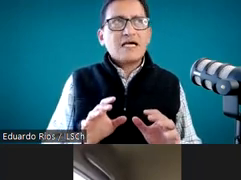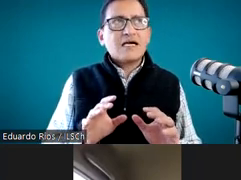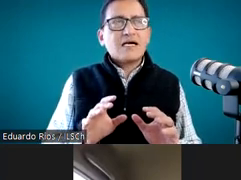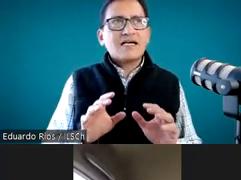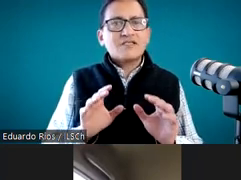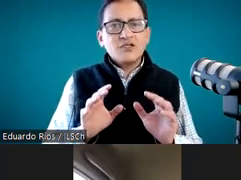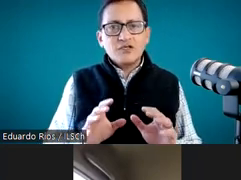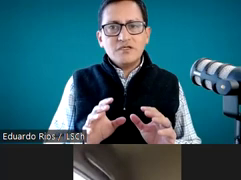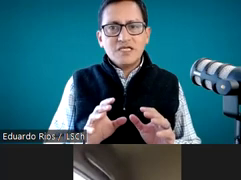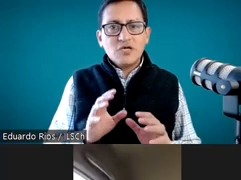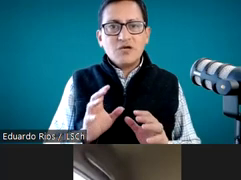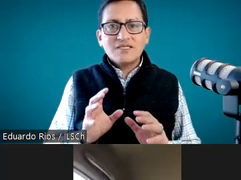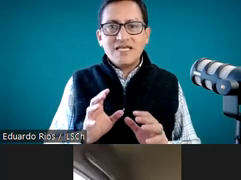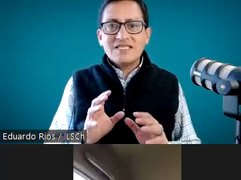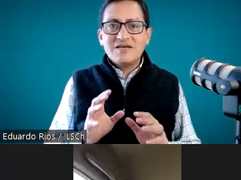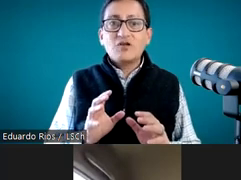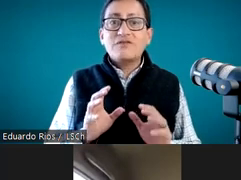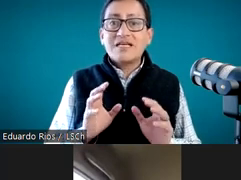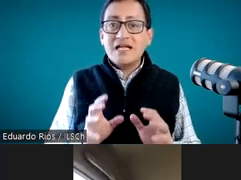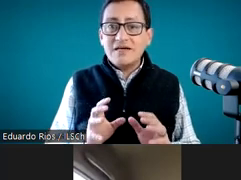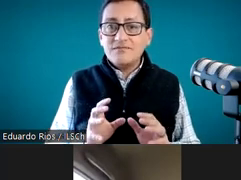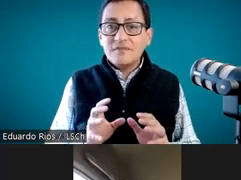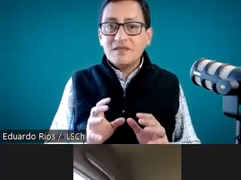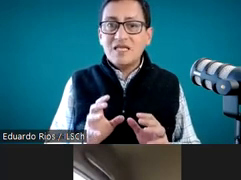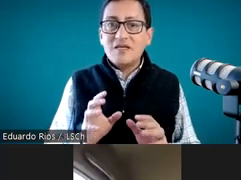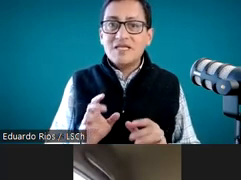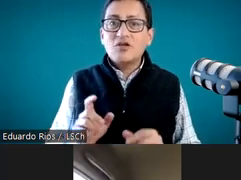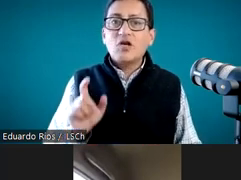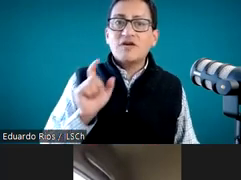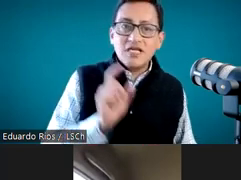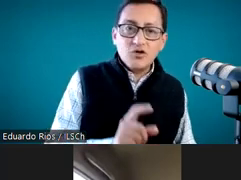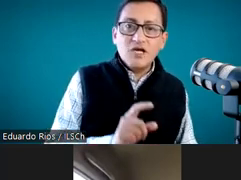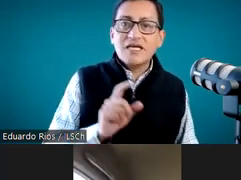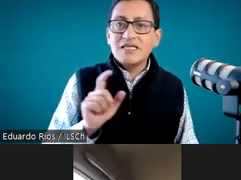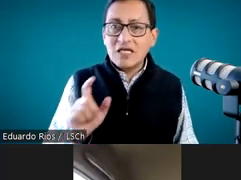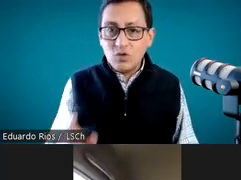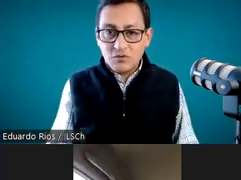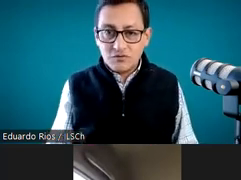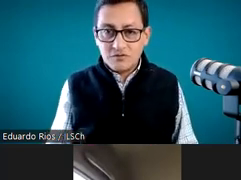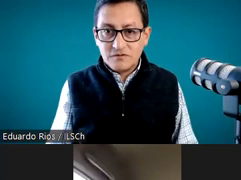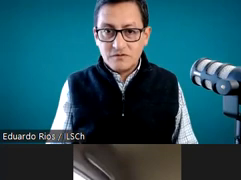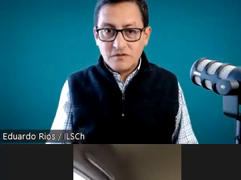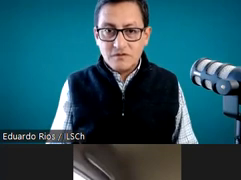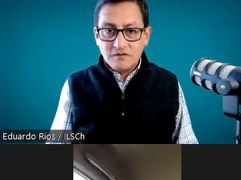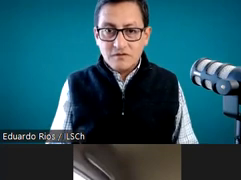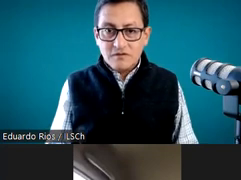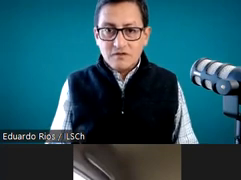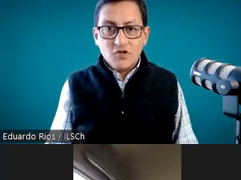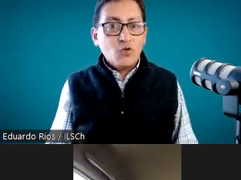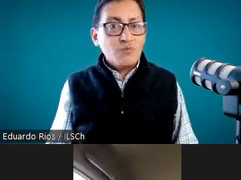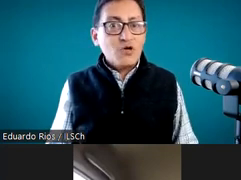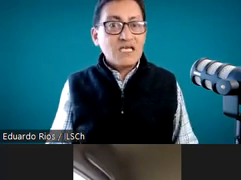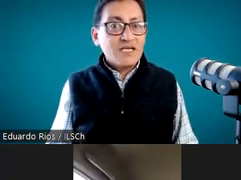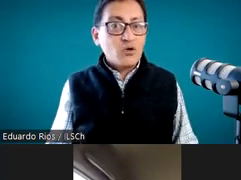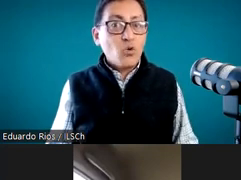Toda acción dentro de lengua de señas se ve modificada dependiendo del objeto con el que interactuamos. No